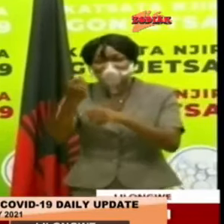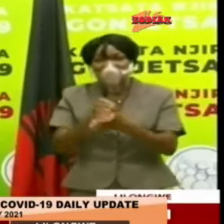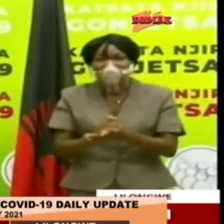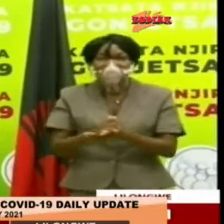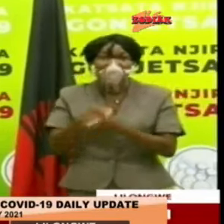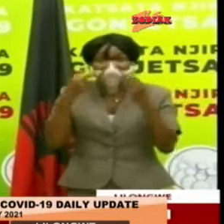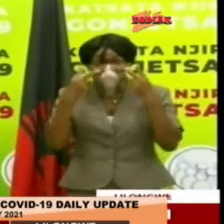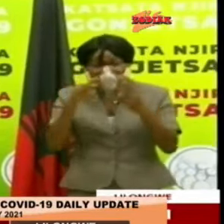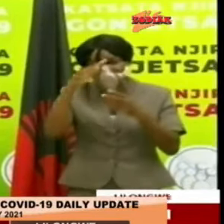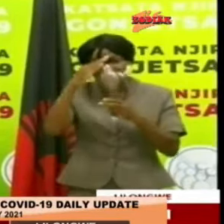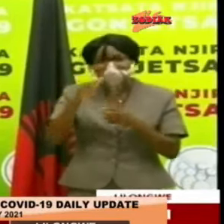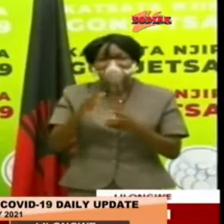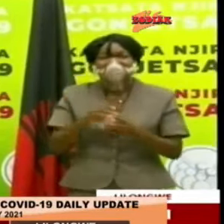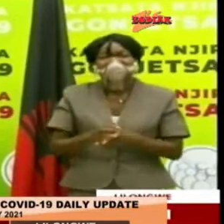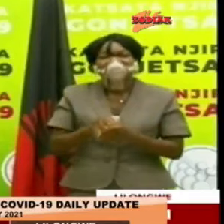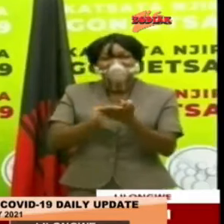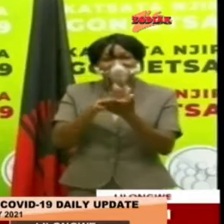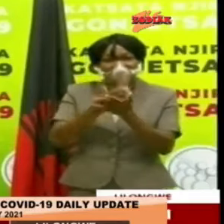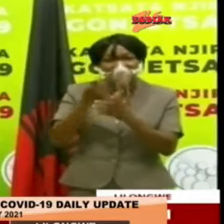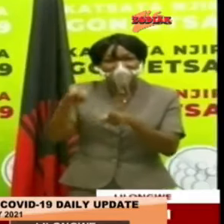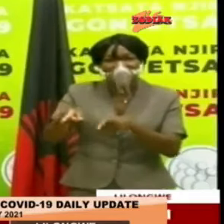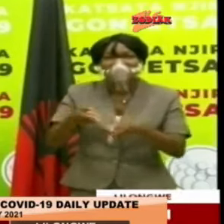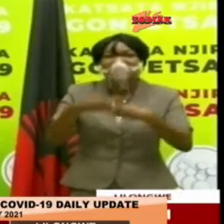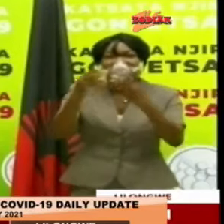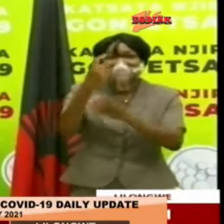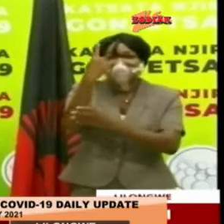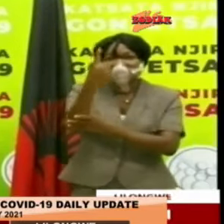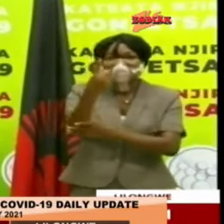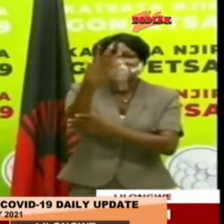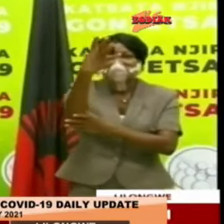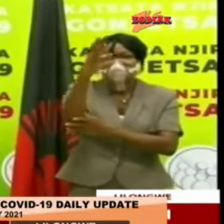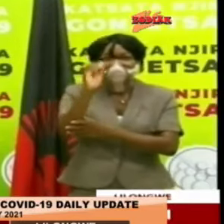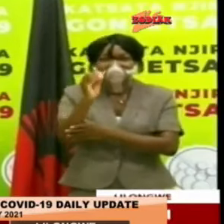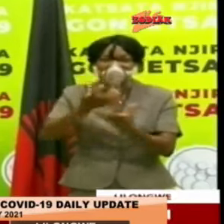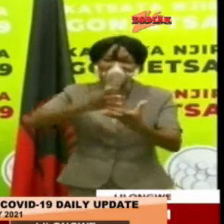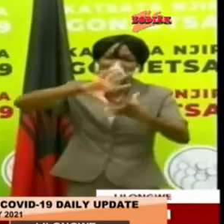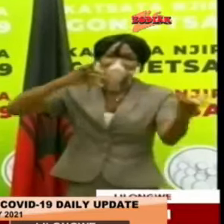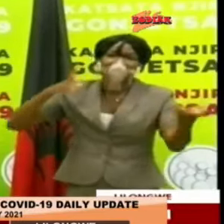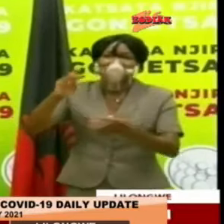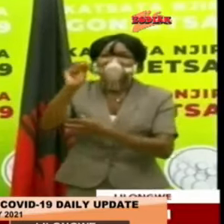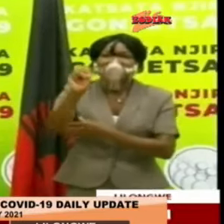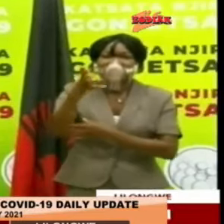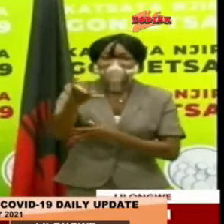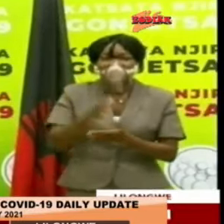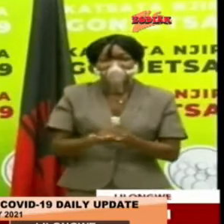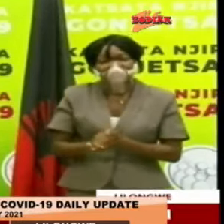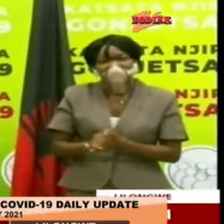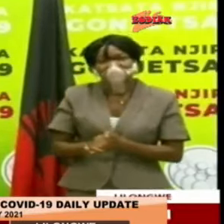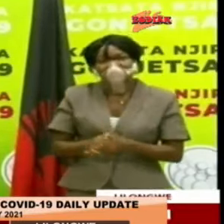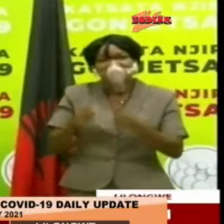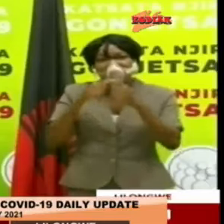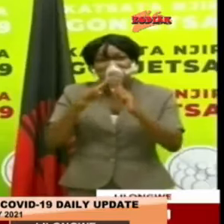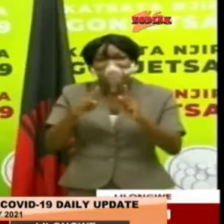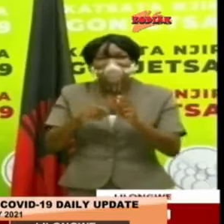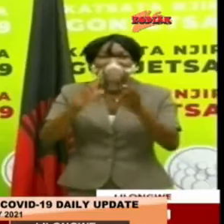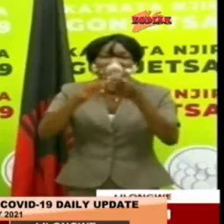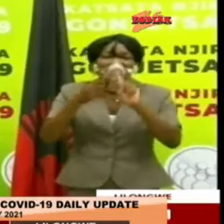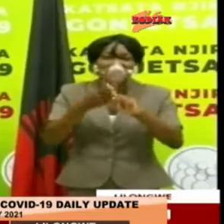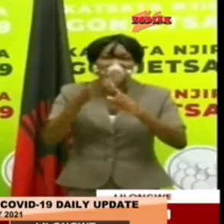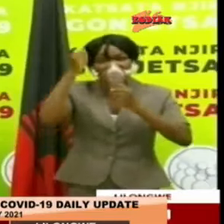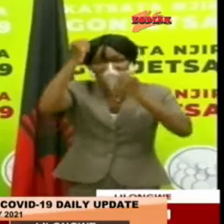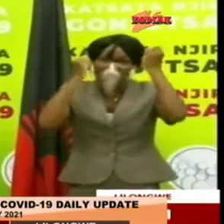kwapita 150 million komanso sidalekere pomwepo pena timafuna ndithu azathu a Malawi Defense